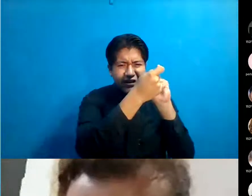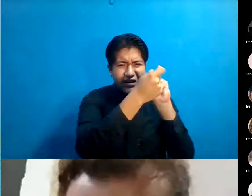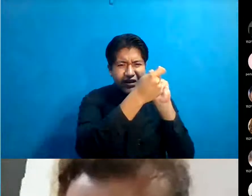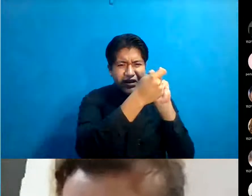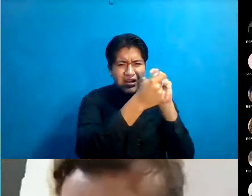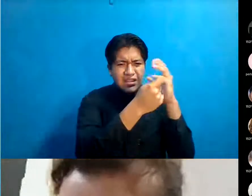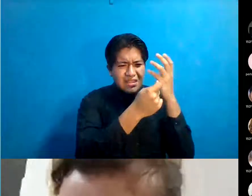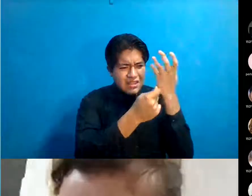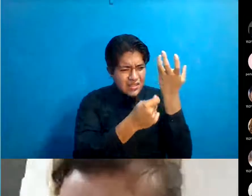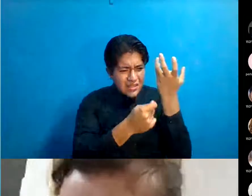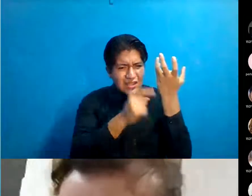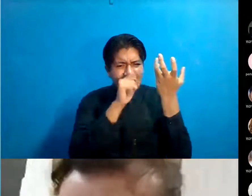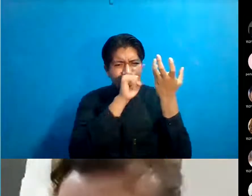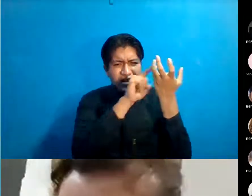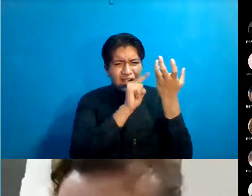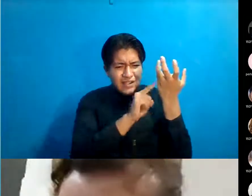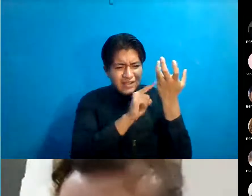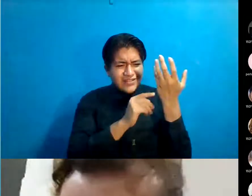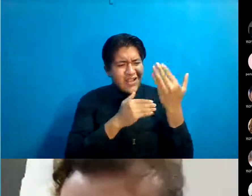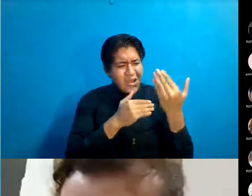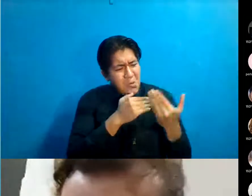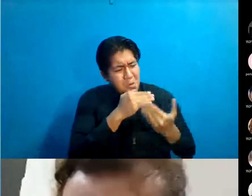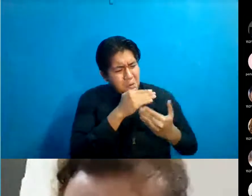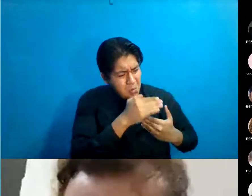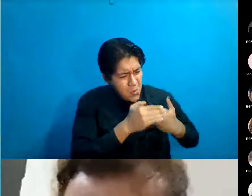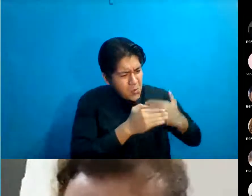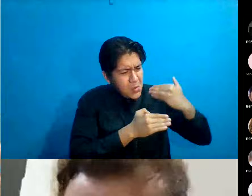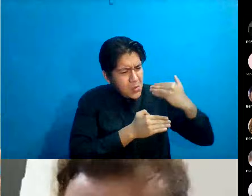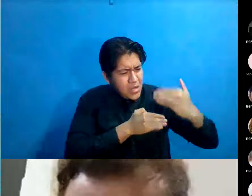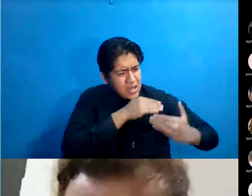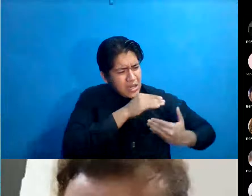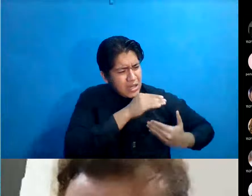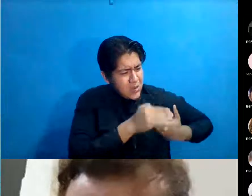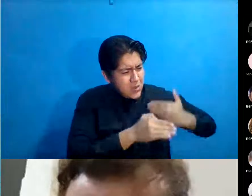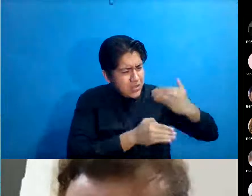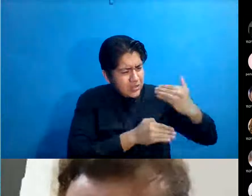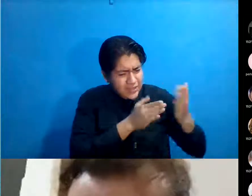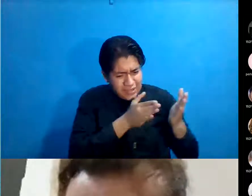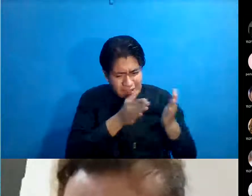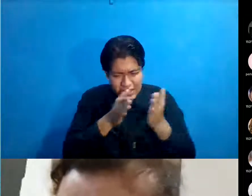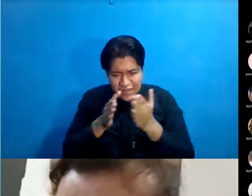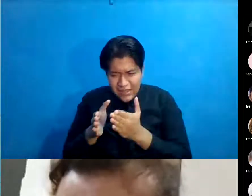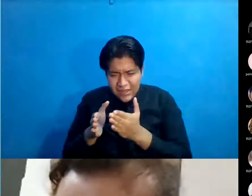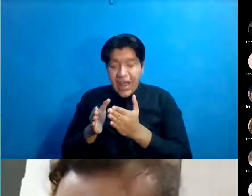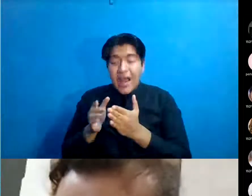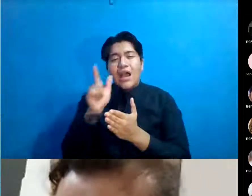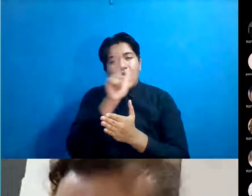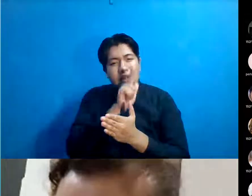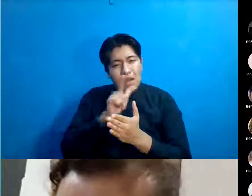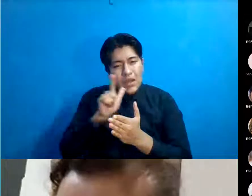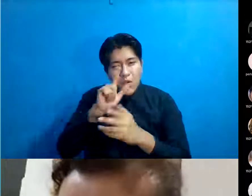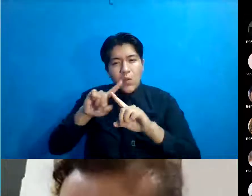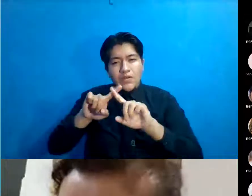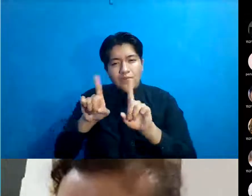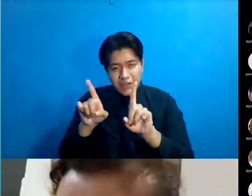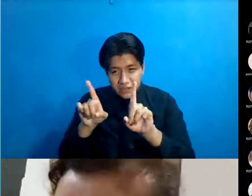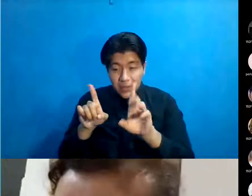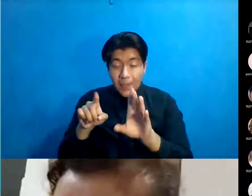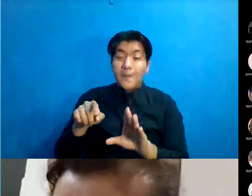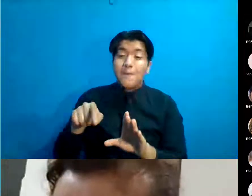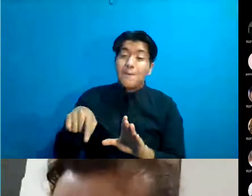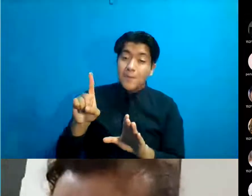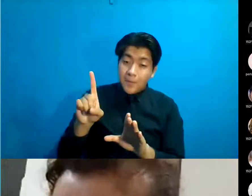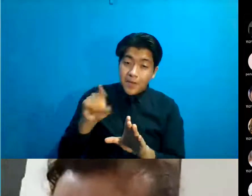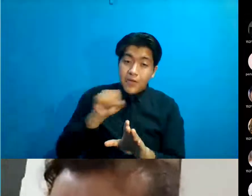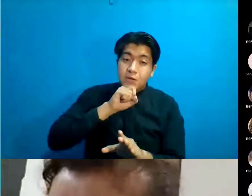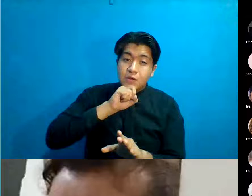se genera también este proceso para que se pueda generar y pasar a la lengua meta, ¿no? Pero también primero se